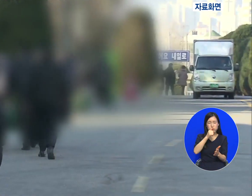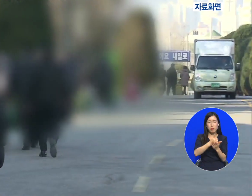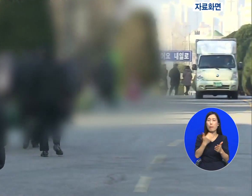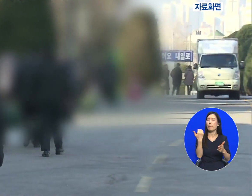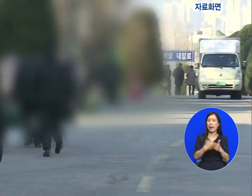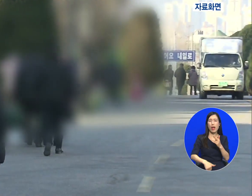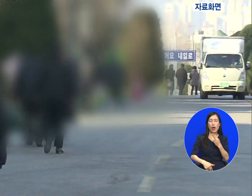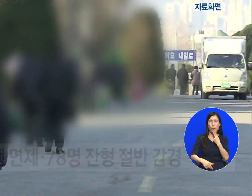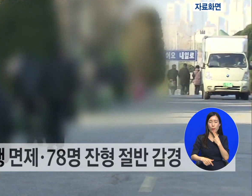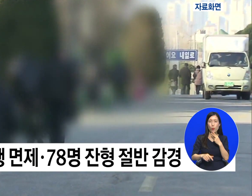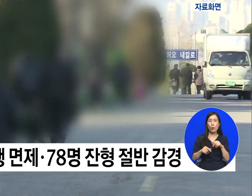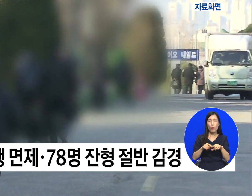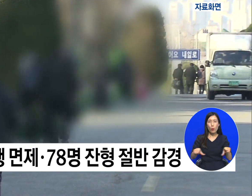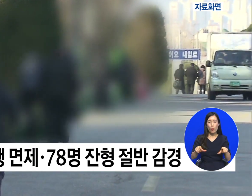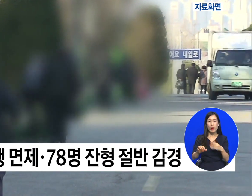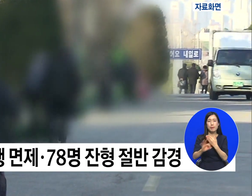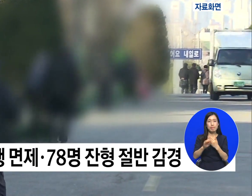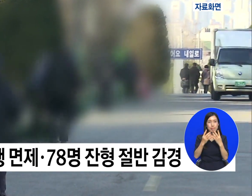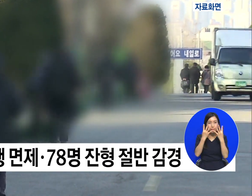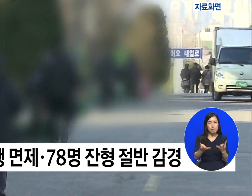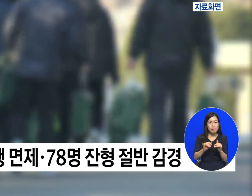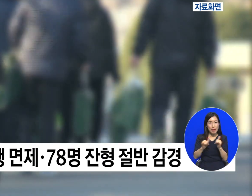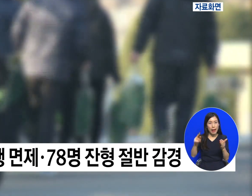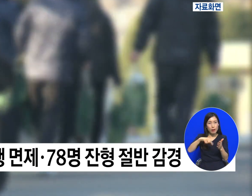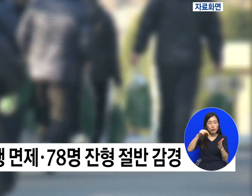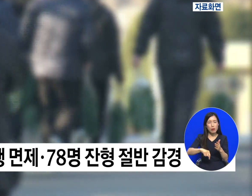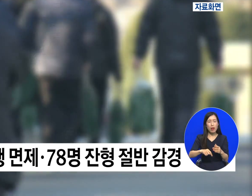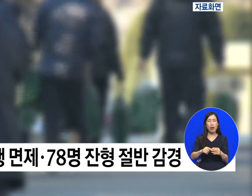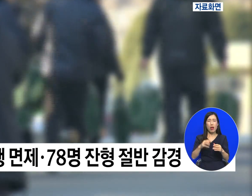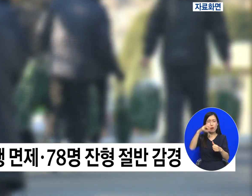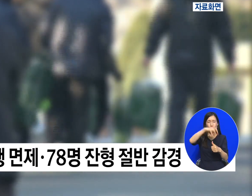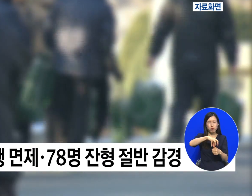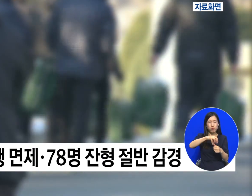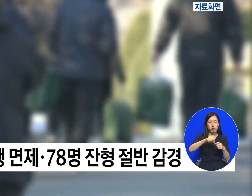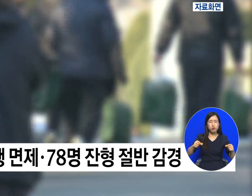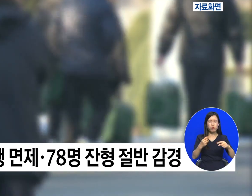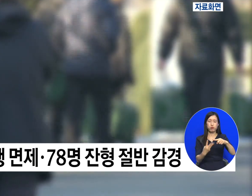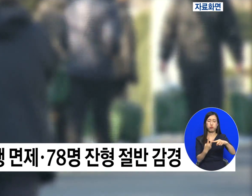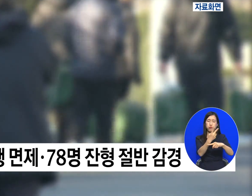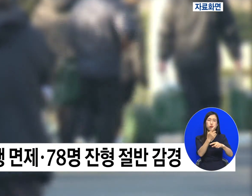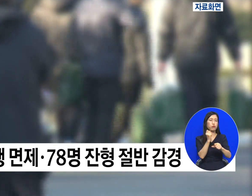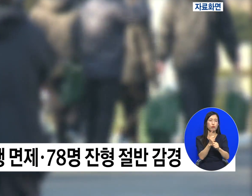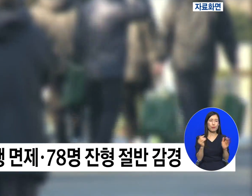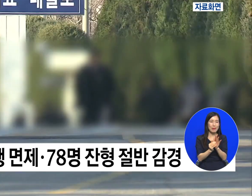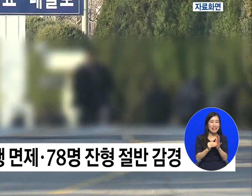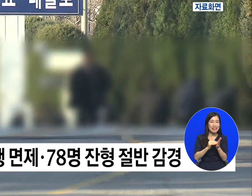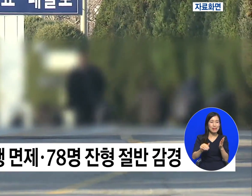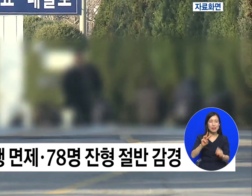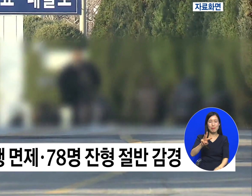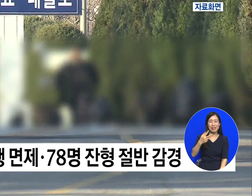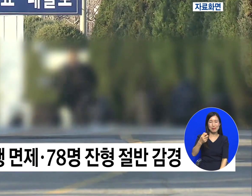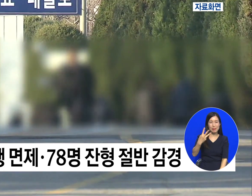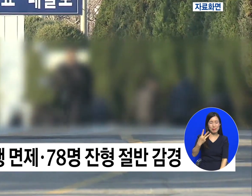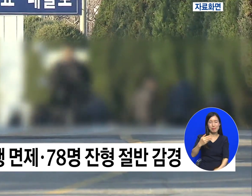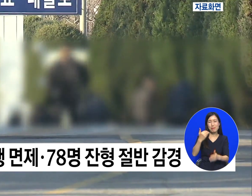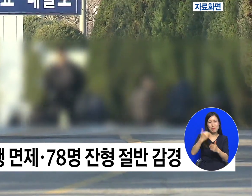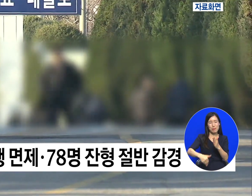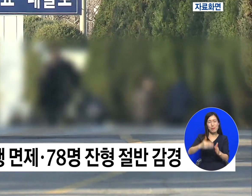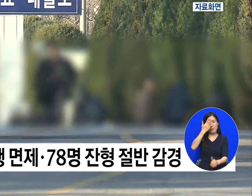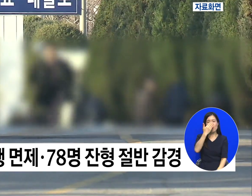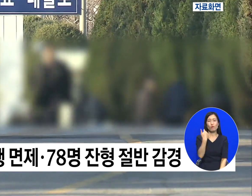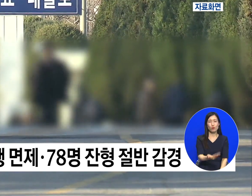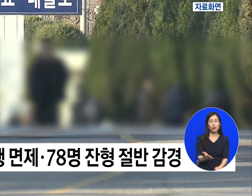일반 형사범 수영자와 가속방자 중에서 현기의 3분의 2 이상을 복약한 300일인 3명은 남은 형 집행이